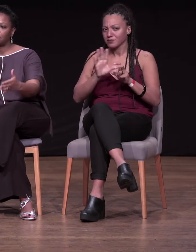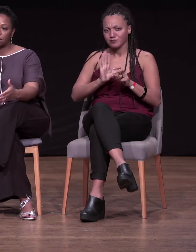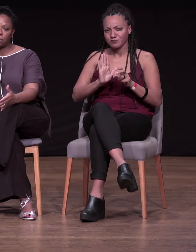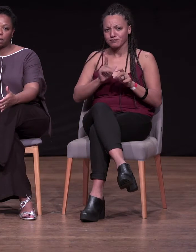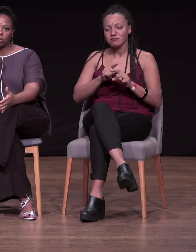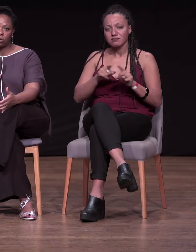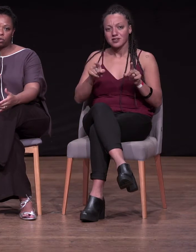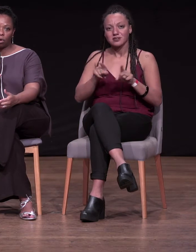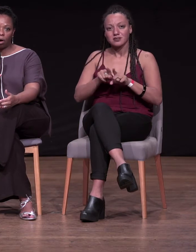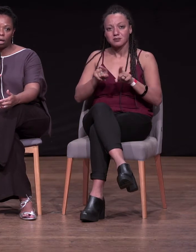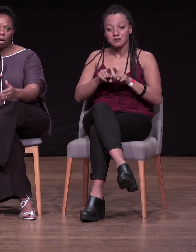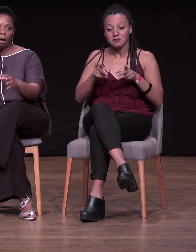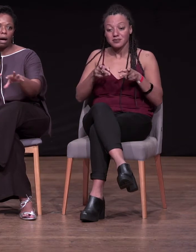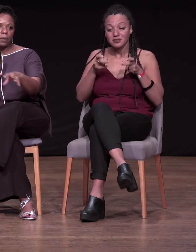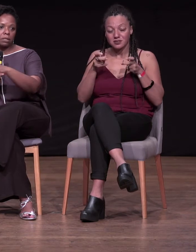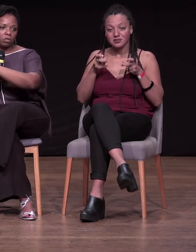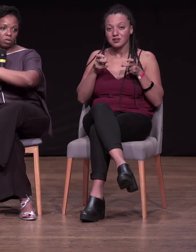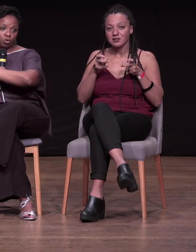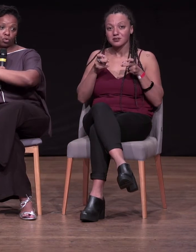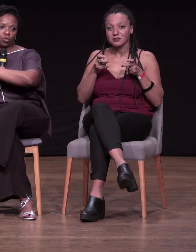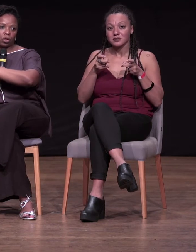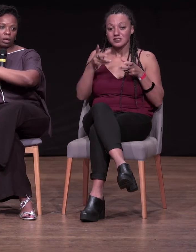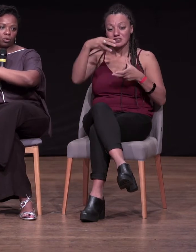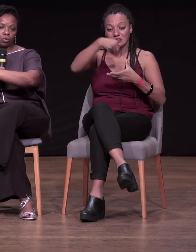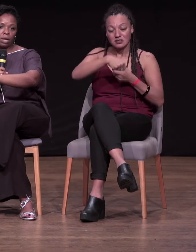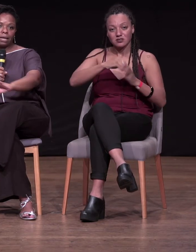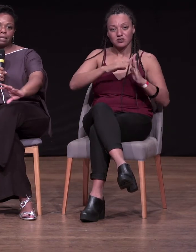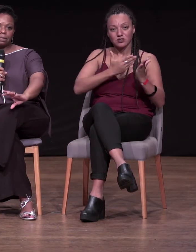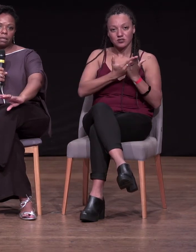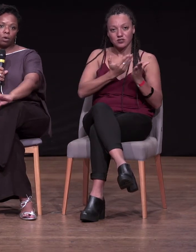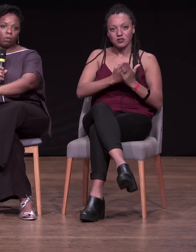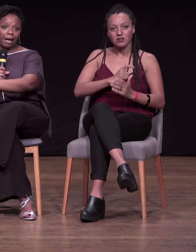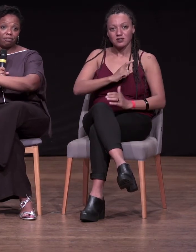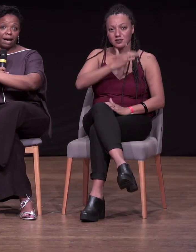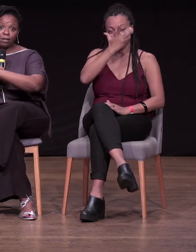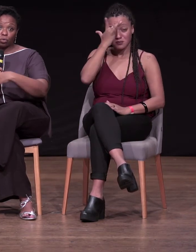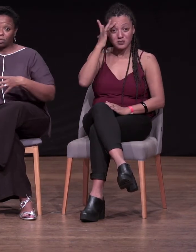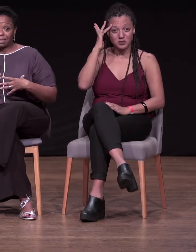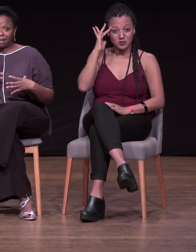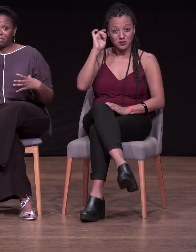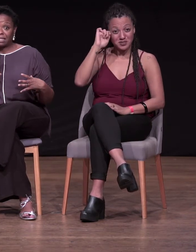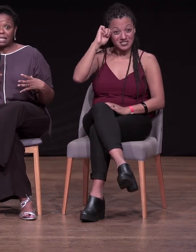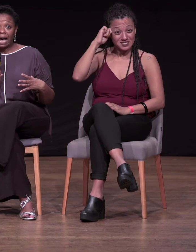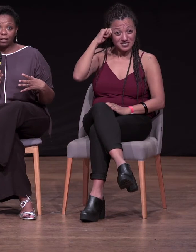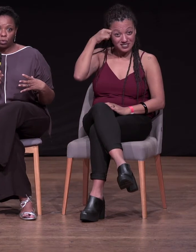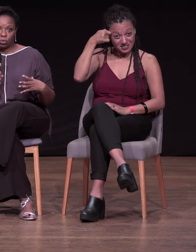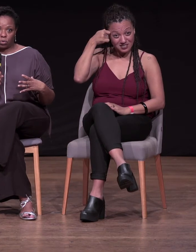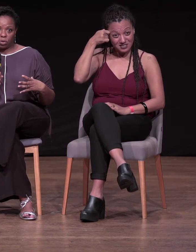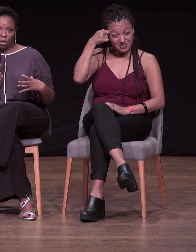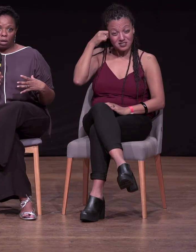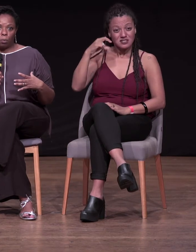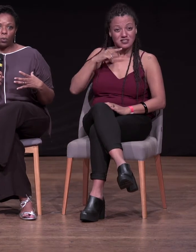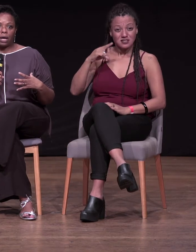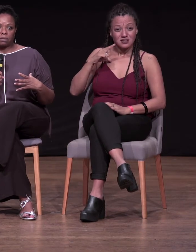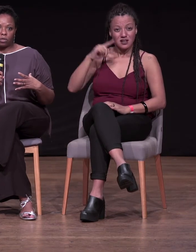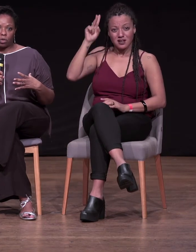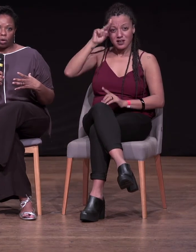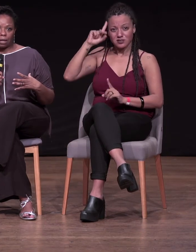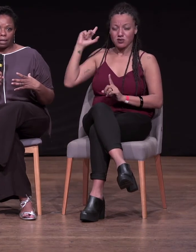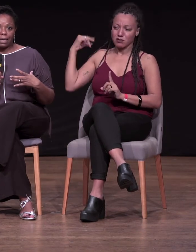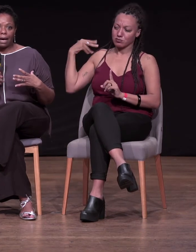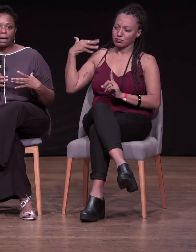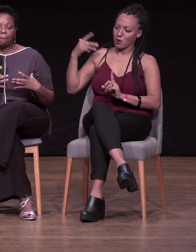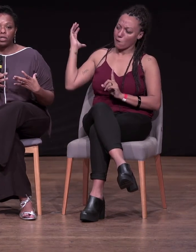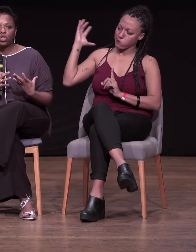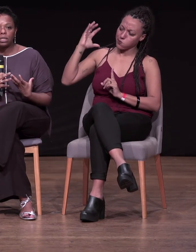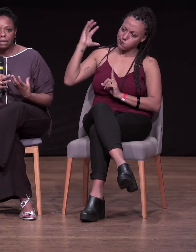reconhece nesse ambiente da escola a presença de sujeitos que estão eivados, atravessados por essa